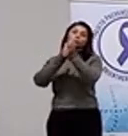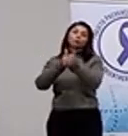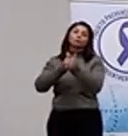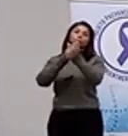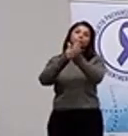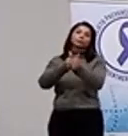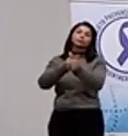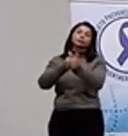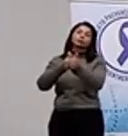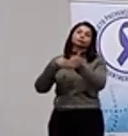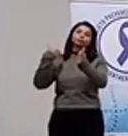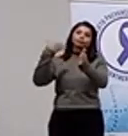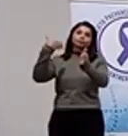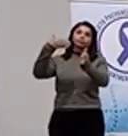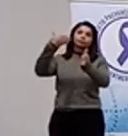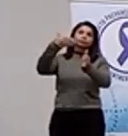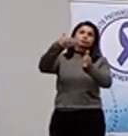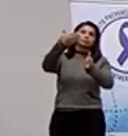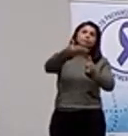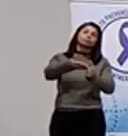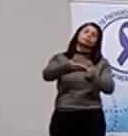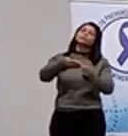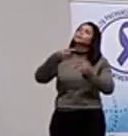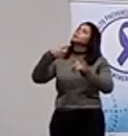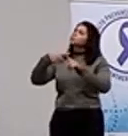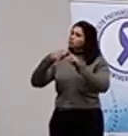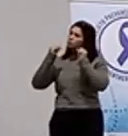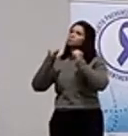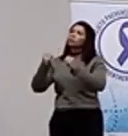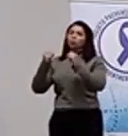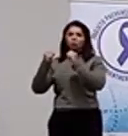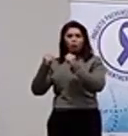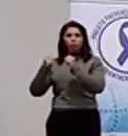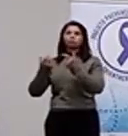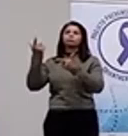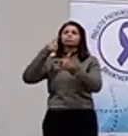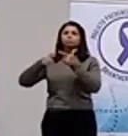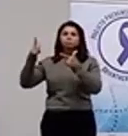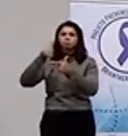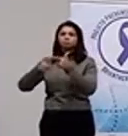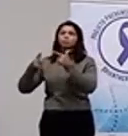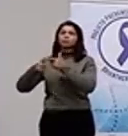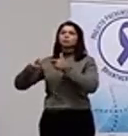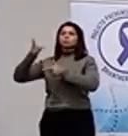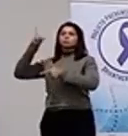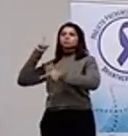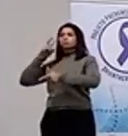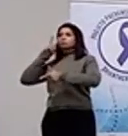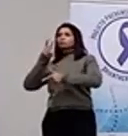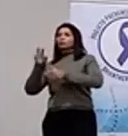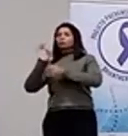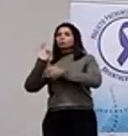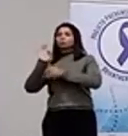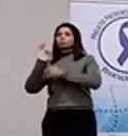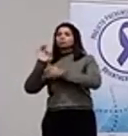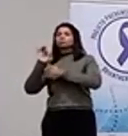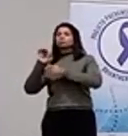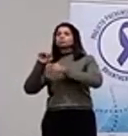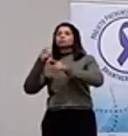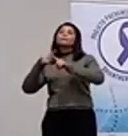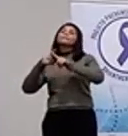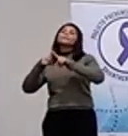prazo. Porque a longo prazo, gente, podem surgir complicações que você não tinha visto. Porque quanto tempo dura um estudo? Você sabe quanto tempo